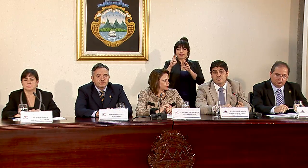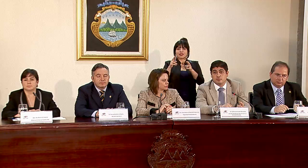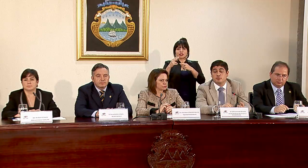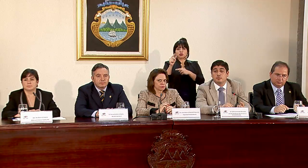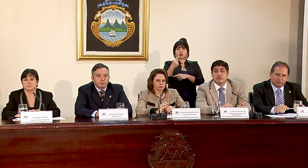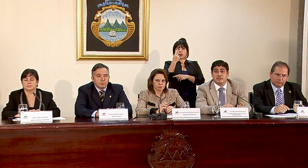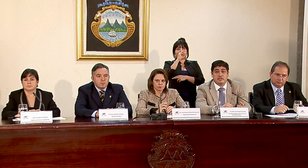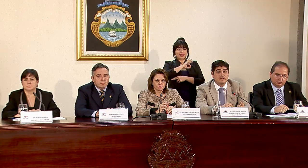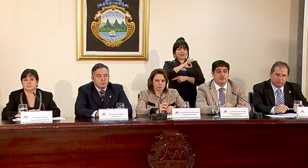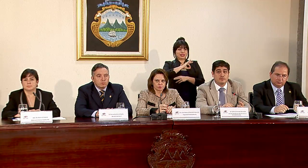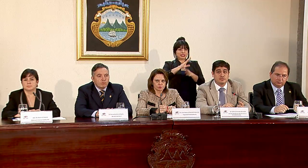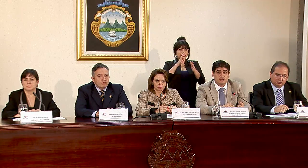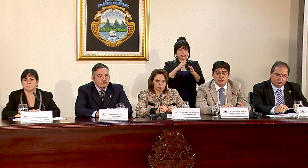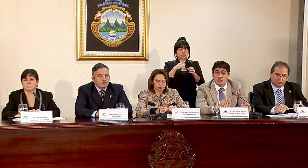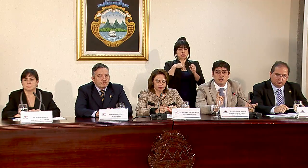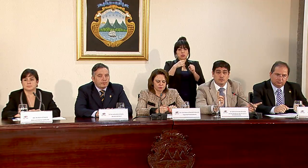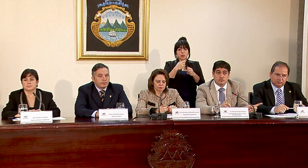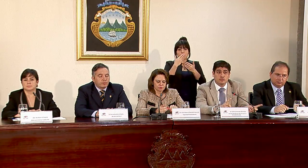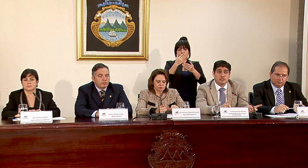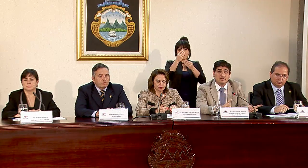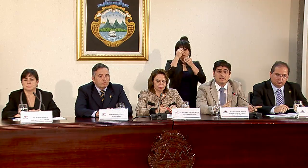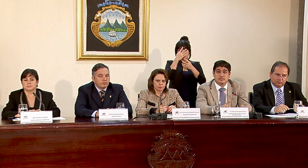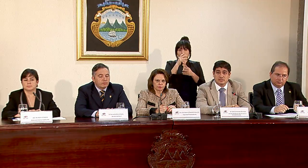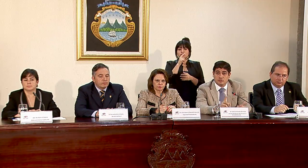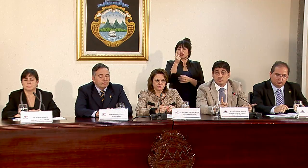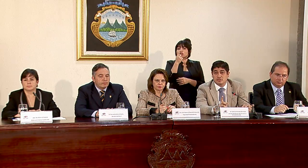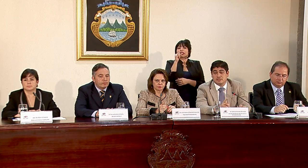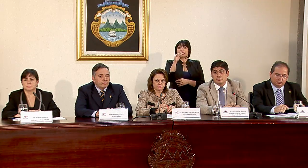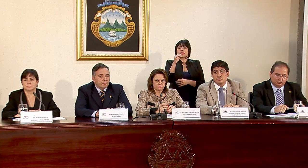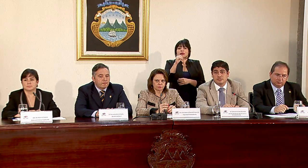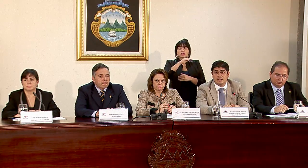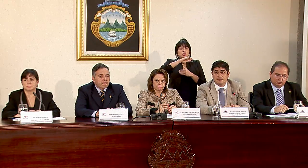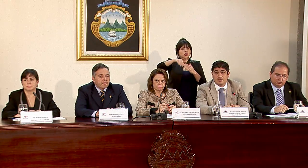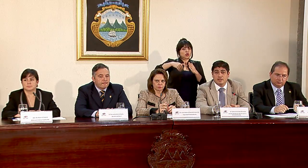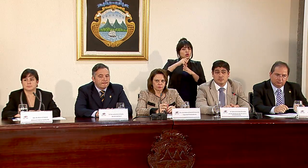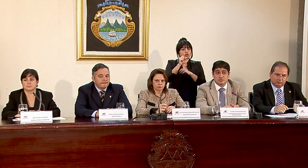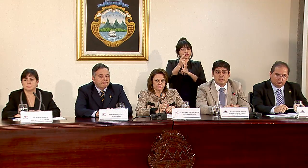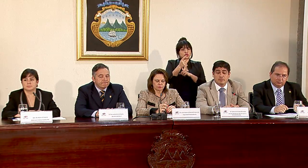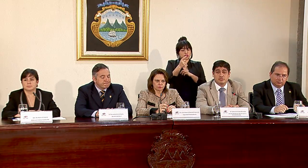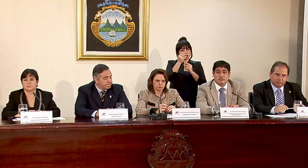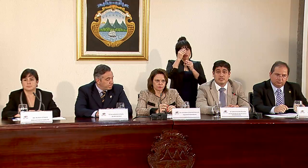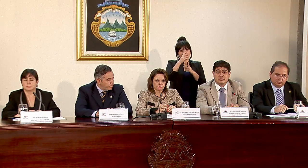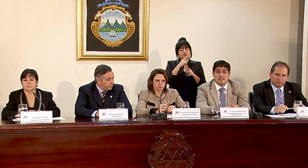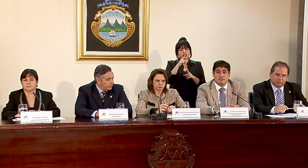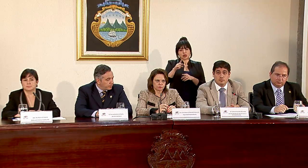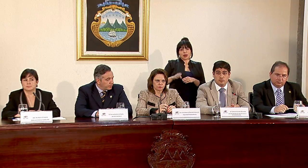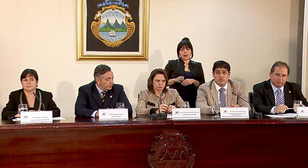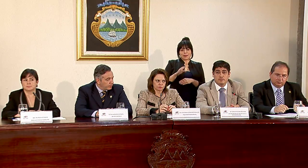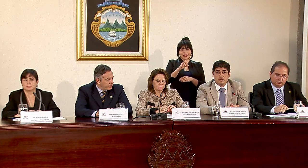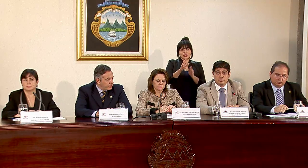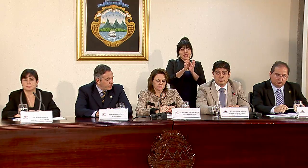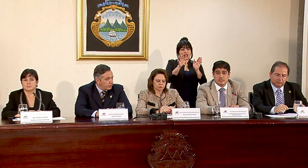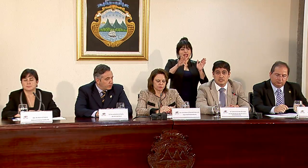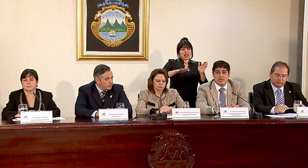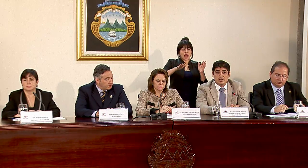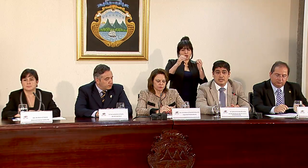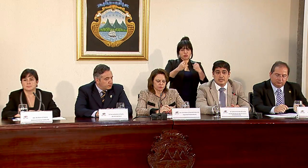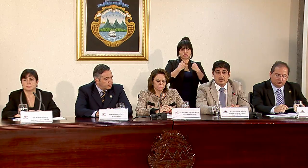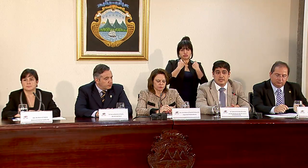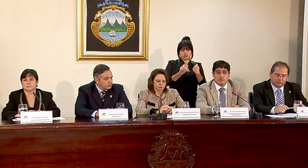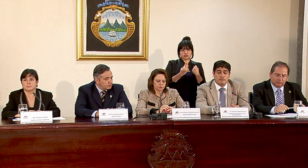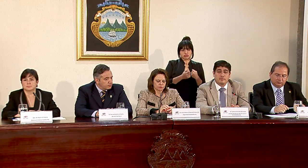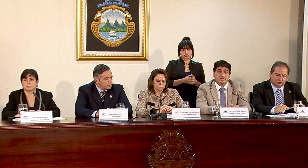beneficiarios. Porque uno podría dar información no solo de IMAS, sino de todo el sector social. Entonces, es una inversión en escala muy poderosa,